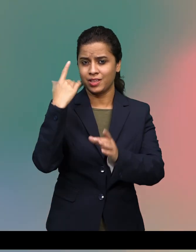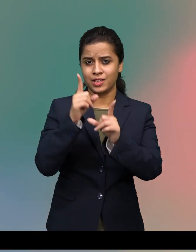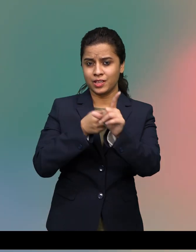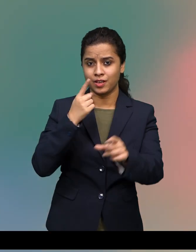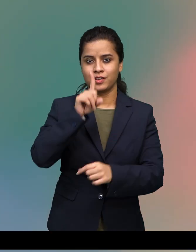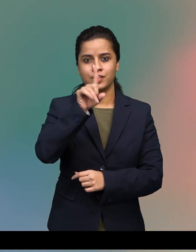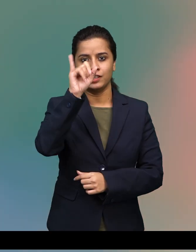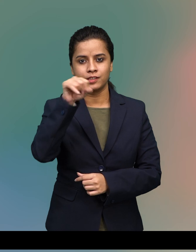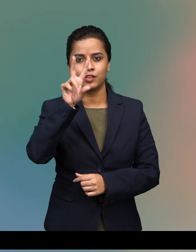1628ರಿಂದ